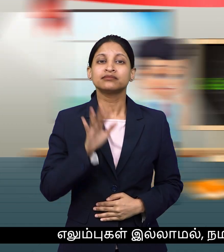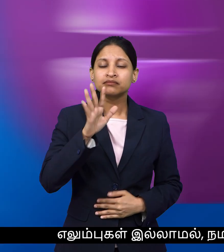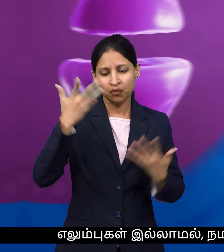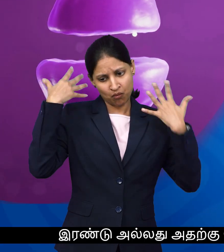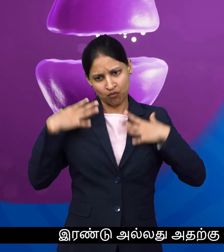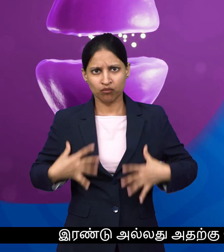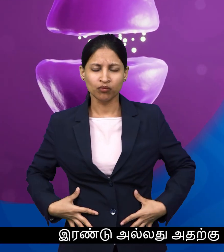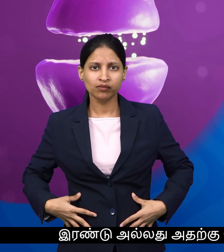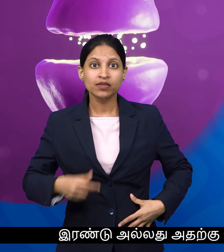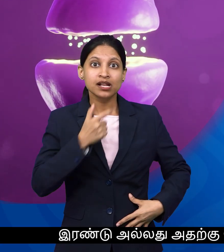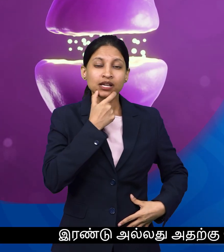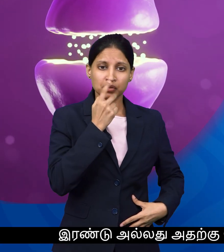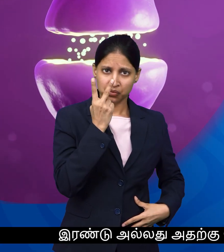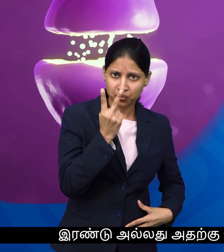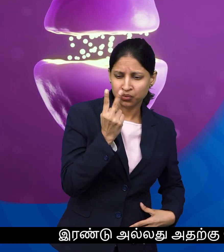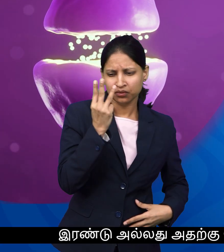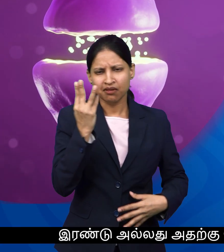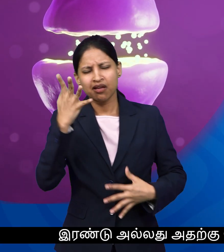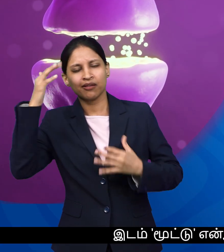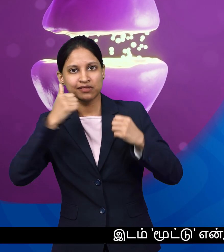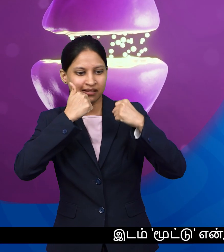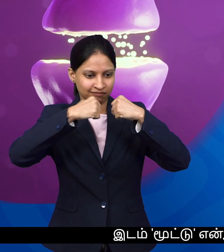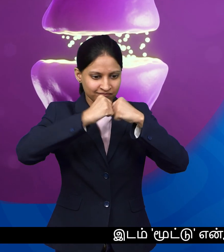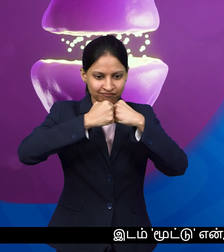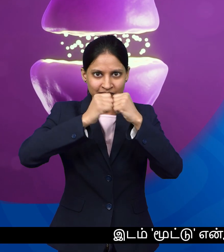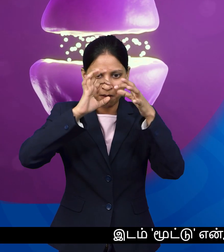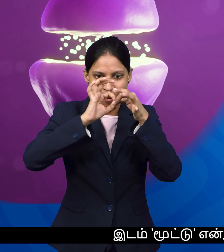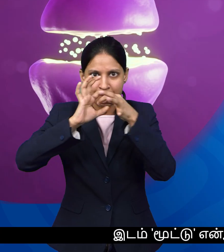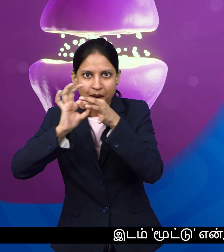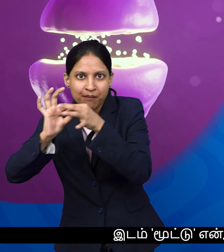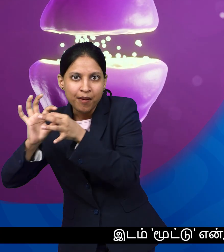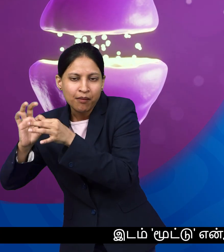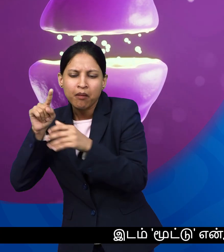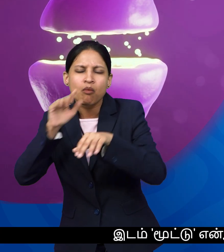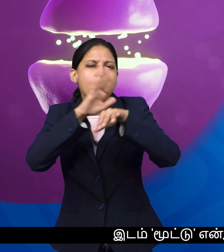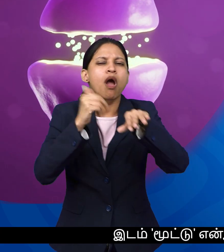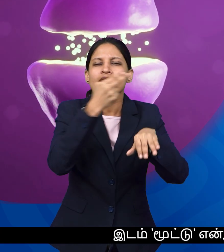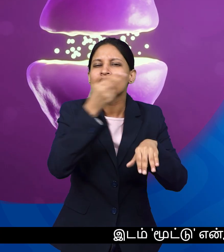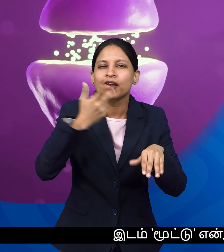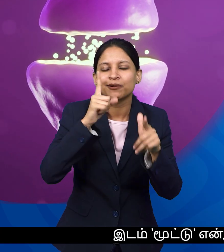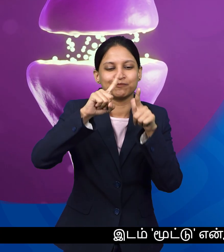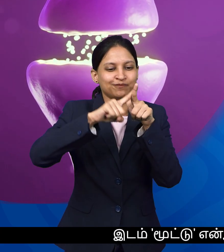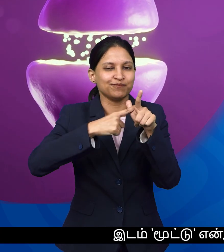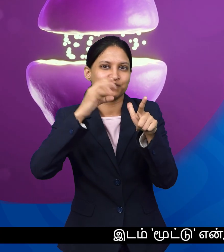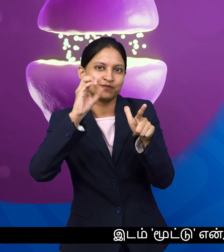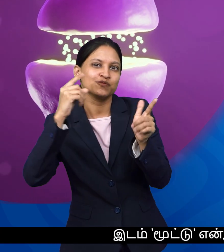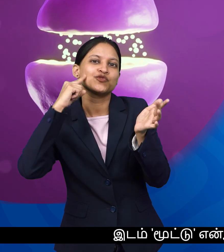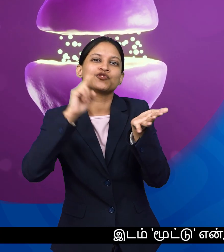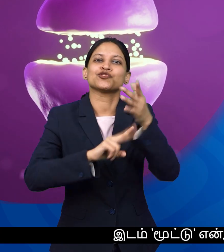2 அல்லது அதற்கு மேற்பட்ட எலும்புகள் சந்திக்கும் இடம் மூட்டு என்று